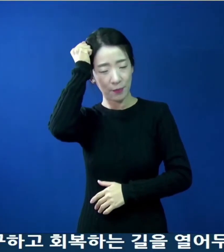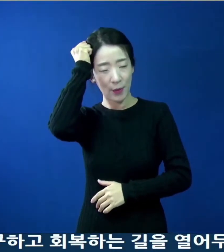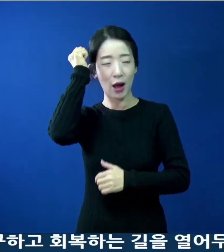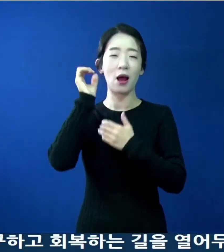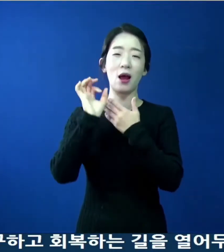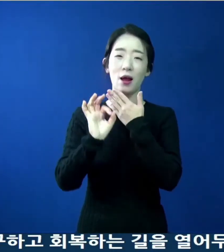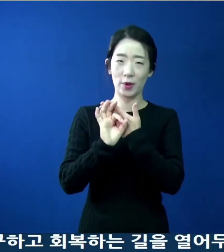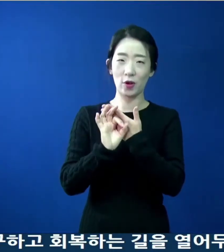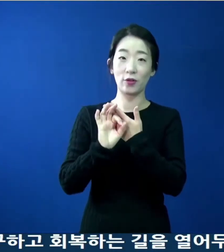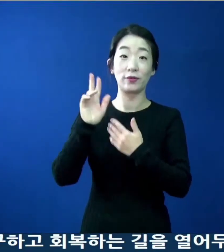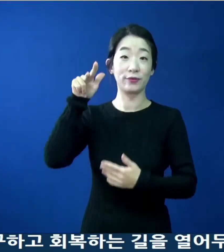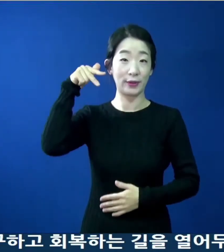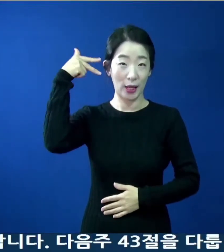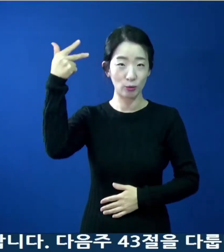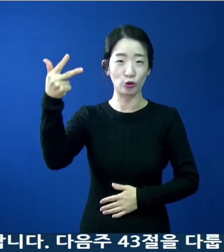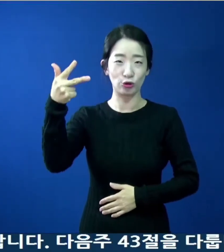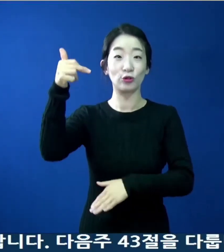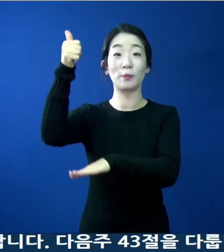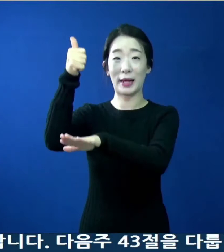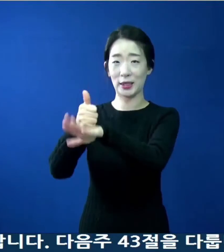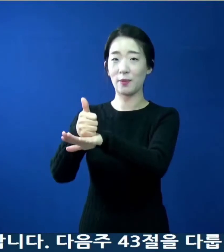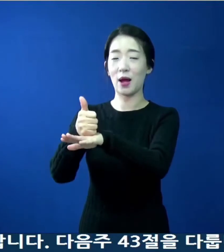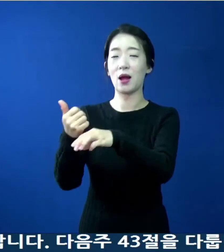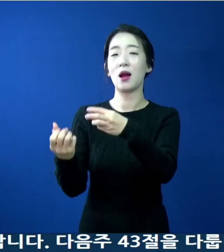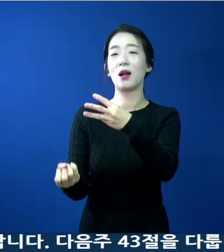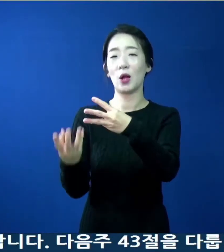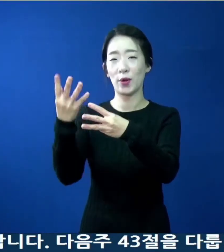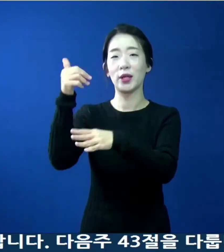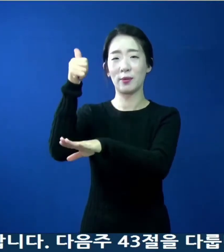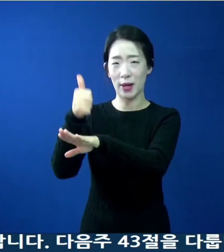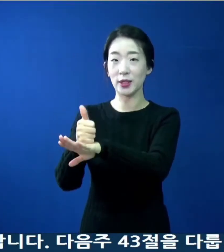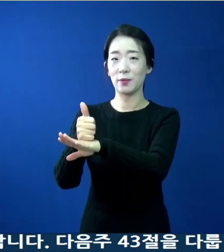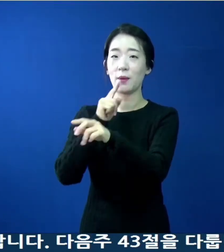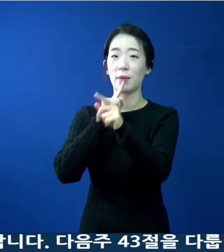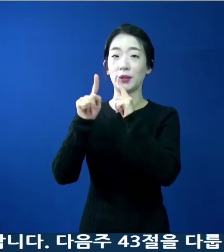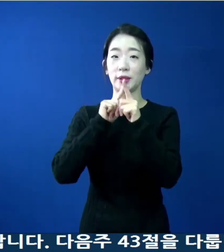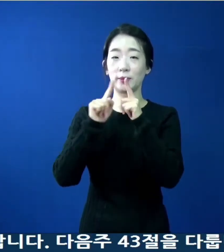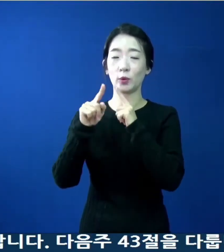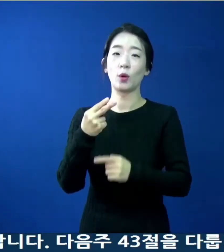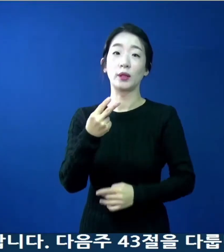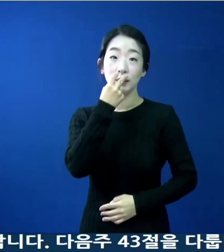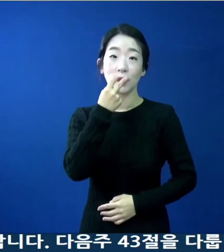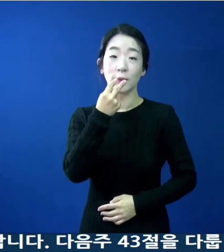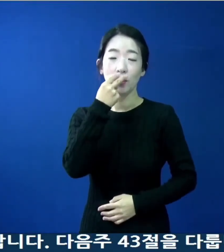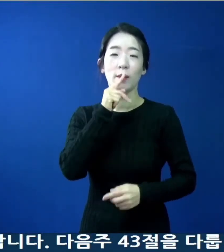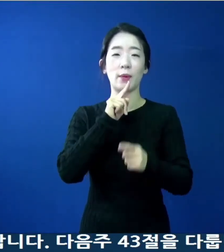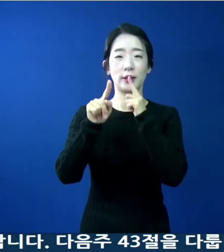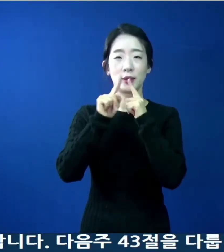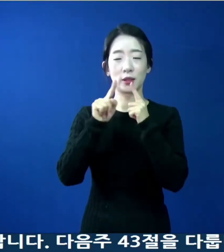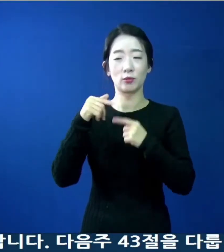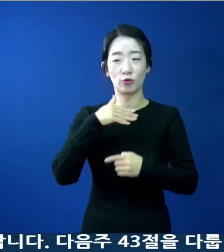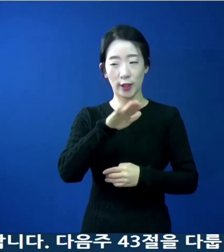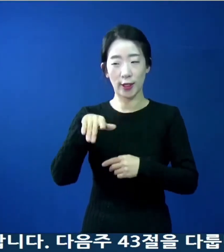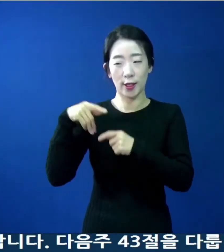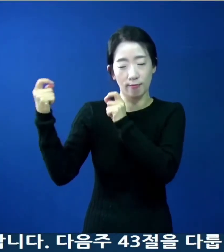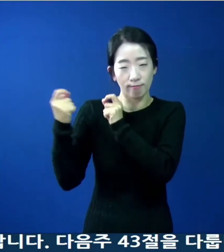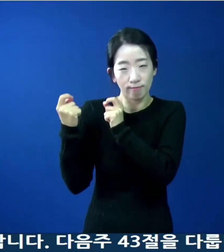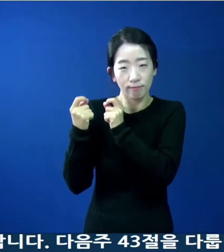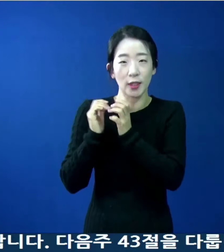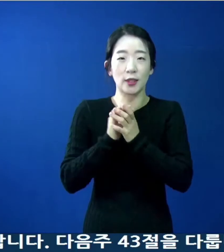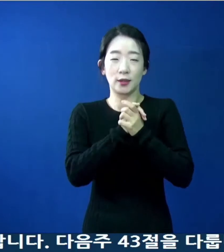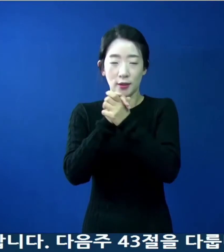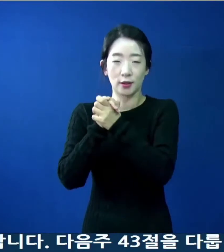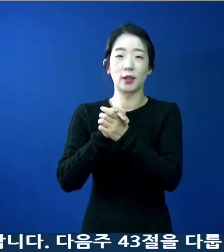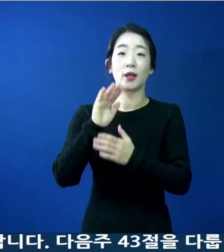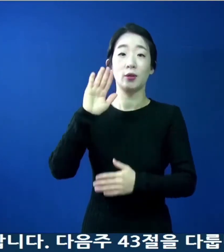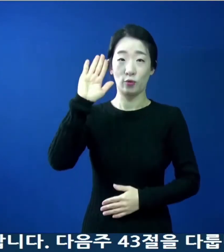거의 마지막 말씀도 살아있는 생명의 말씀으로 우리에게 다가오게 될 것입니다.